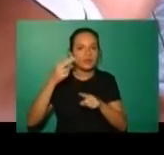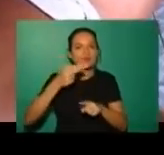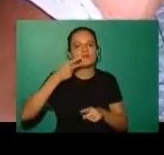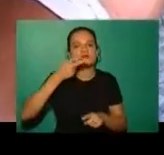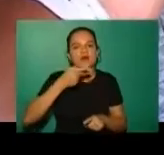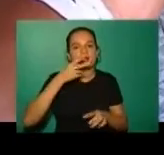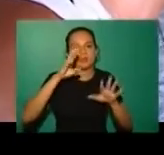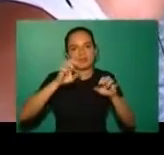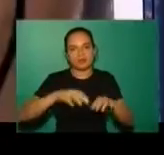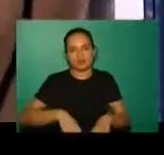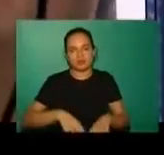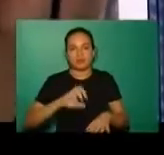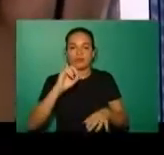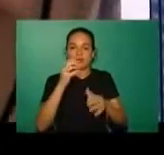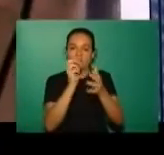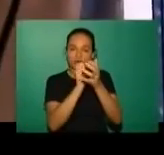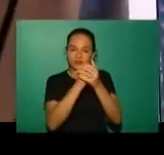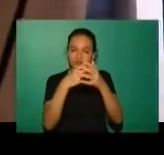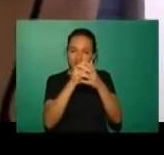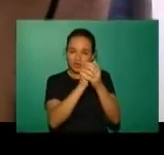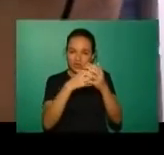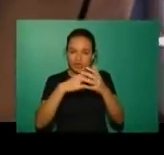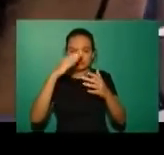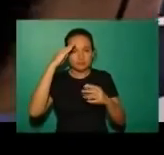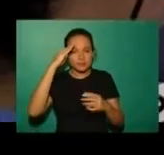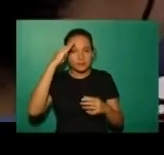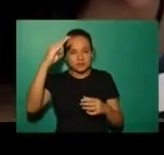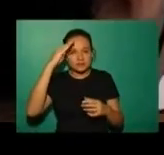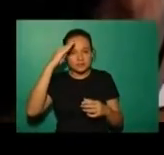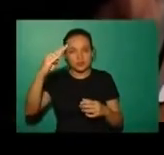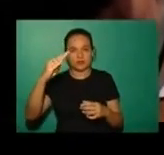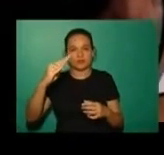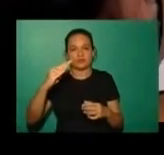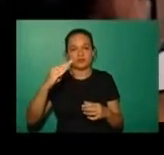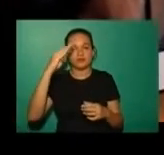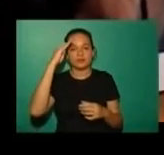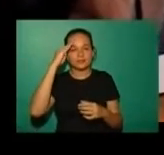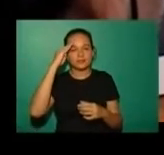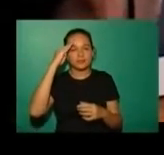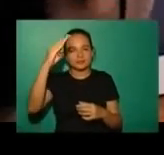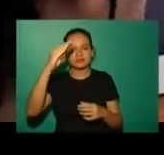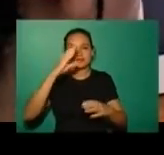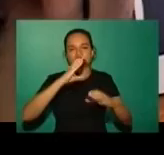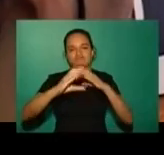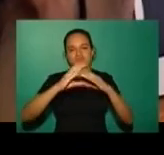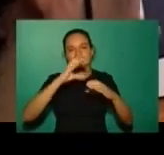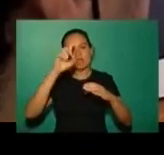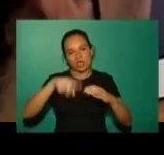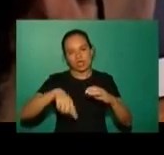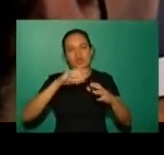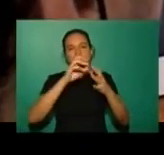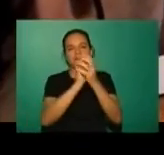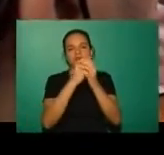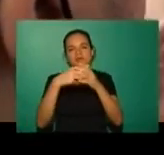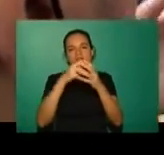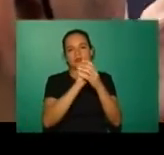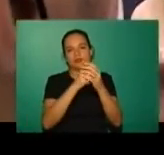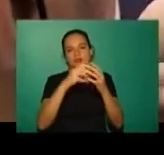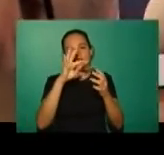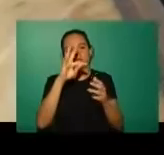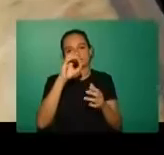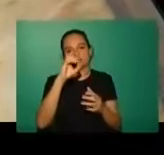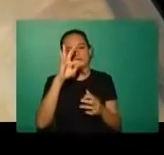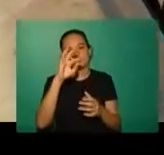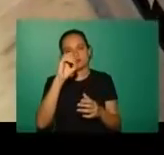fala. E o tato é fundamental nesse processo. É a principal forma dos surdos cegos se